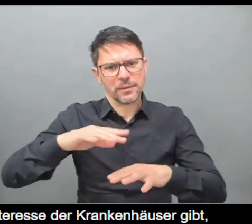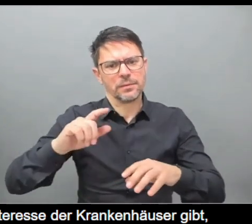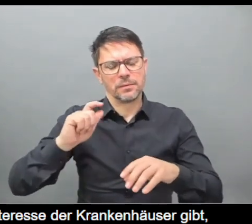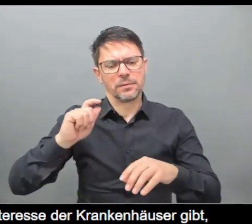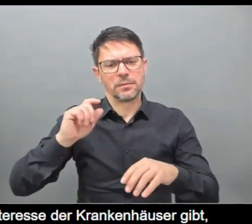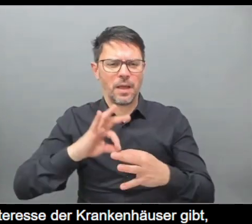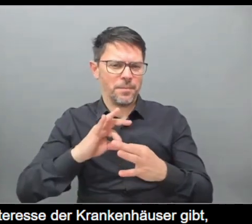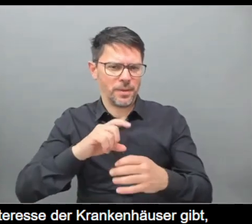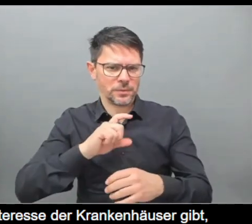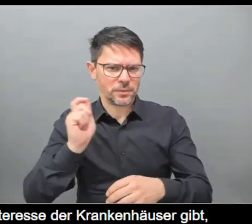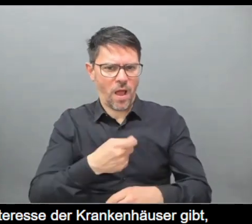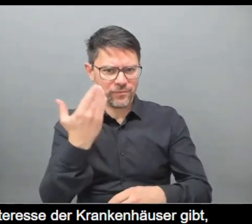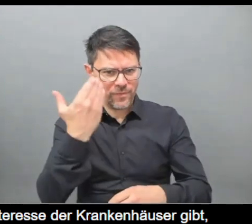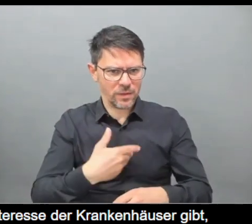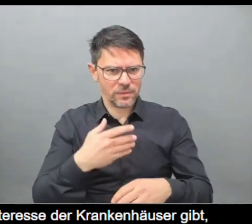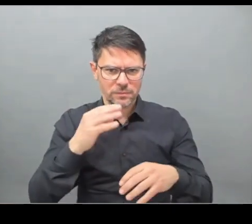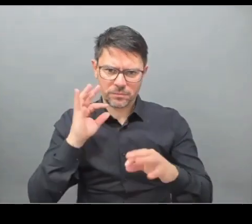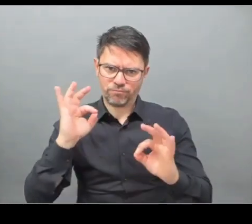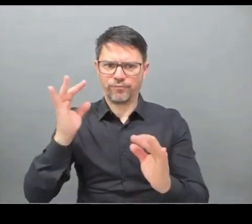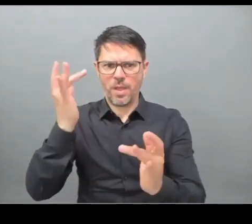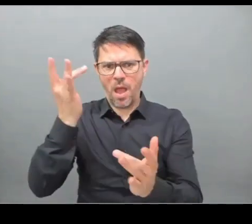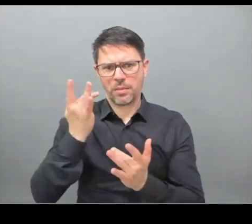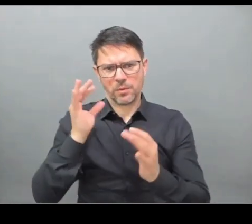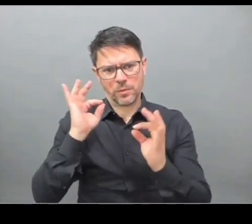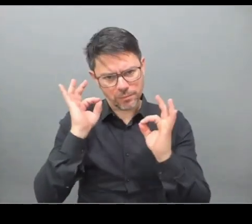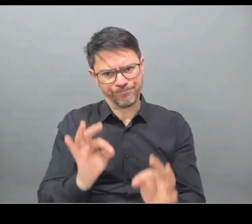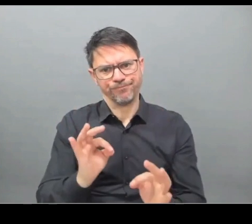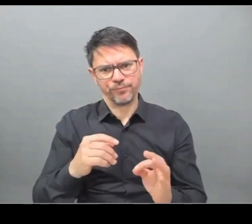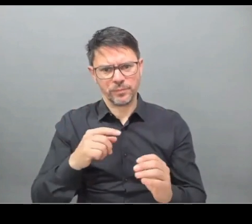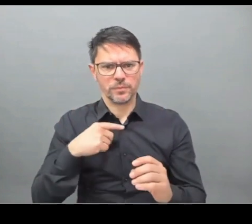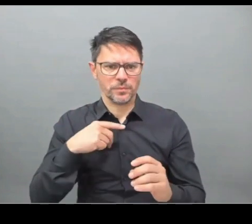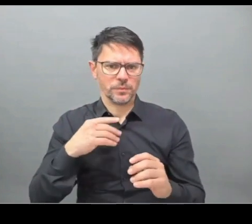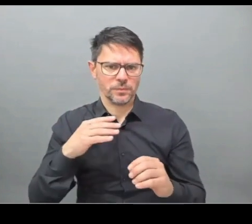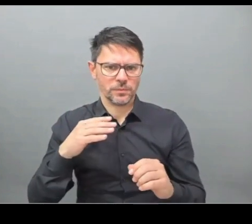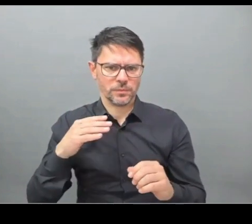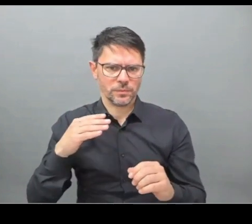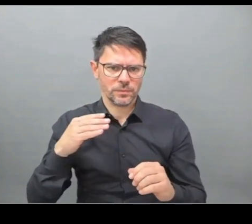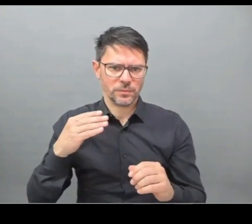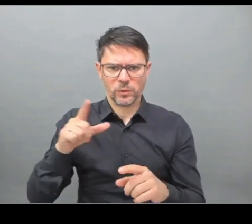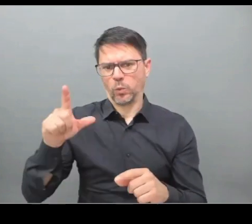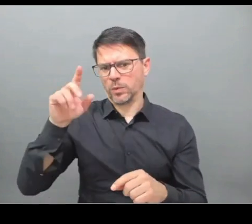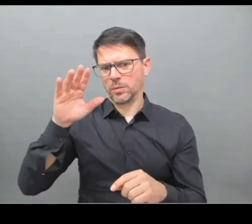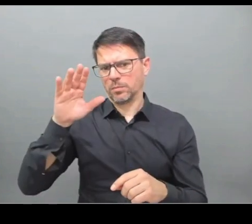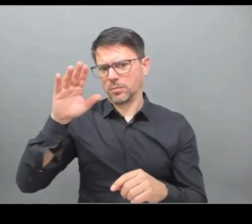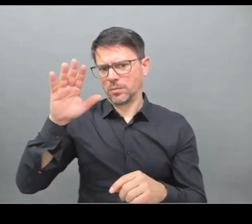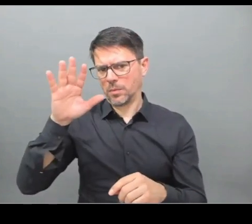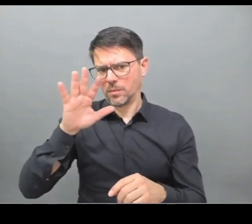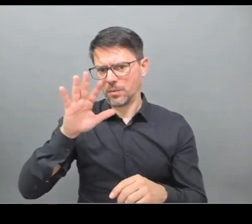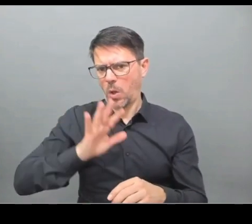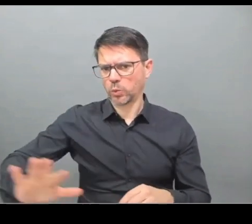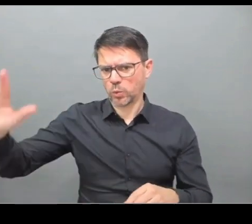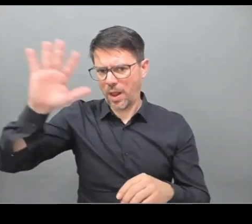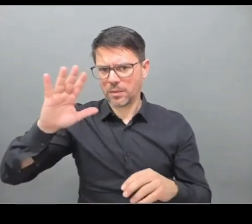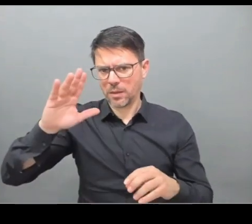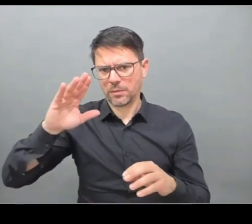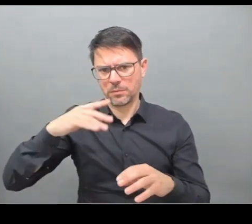Telemedizinisch mit Flying Doctors, mit einem komplett integrierten System, jahrelang erprobt. Und davon jetzt